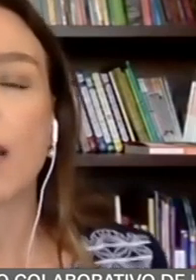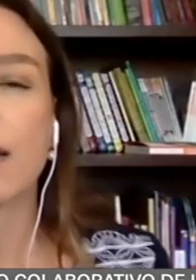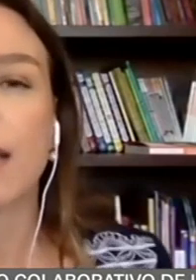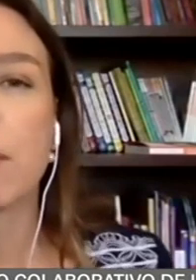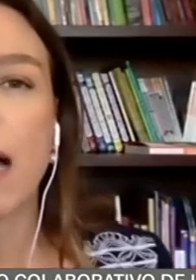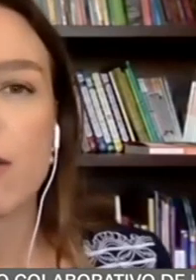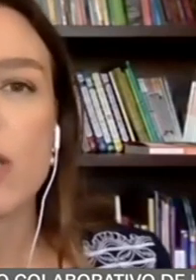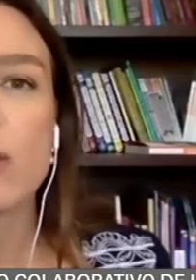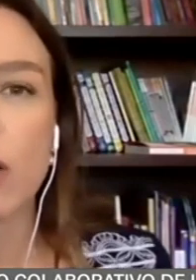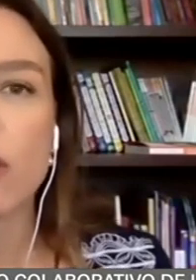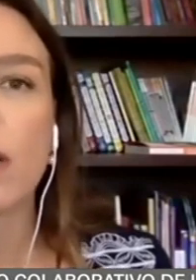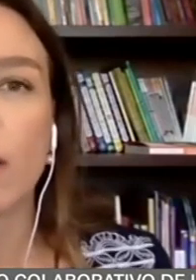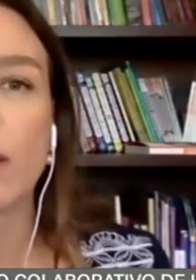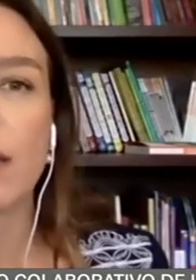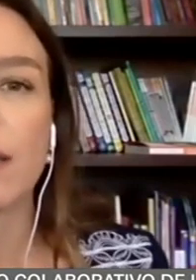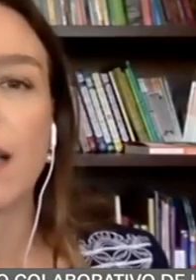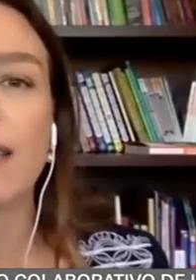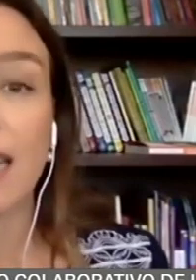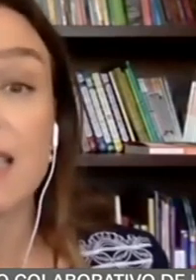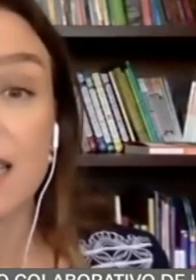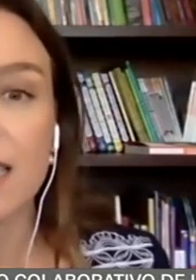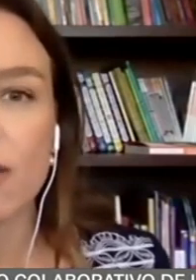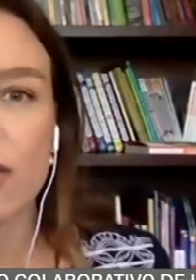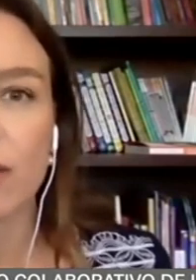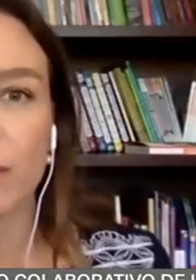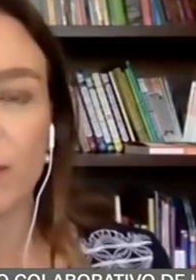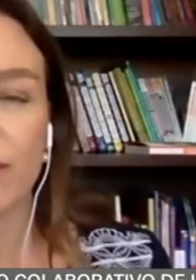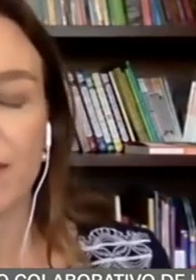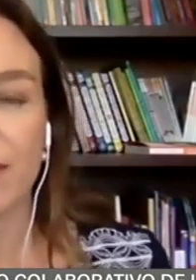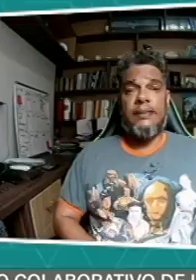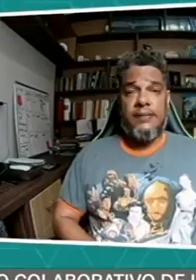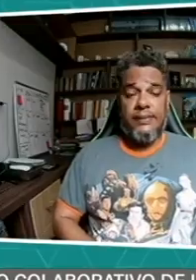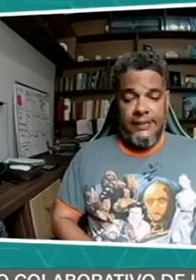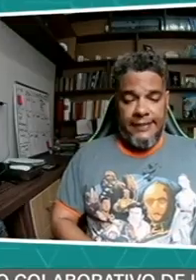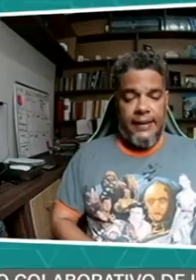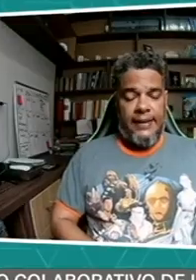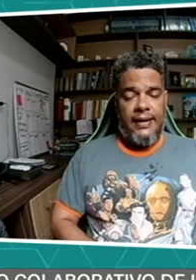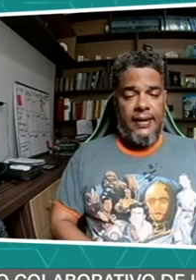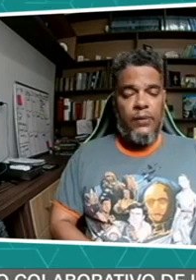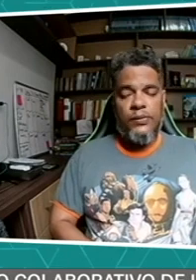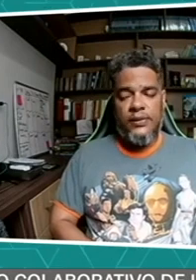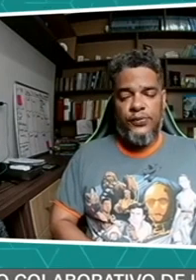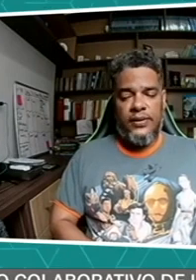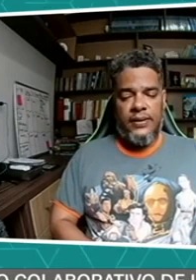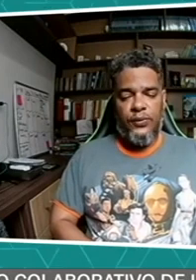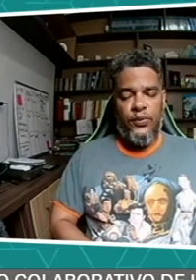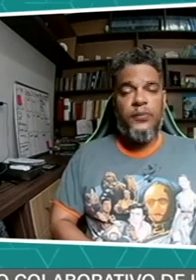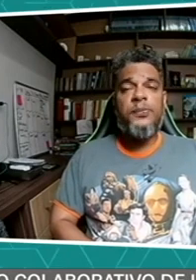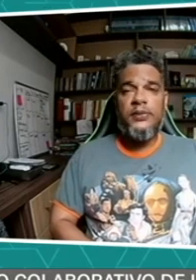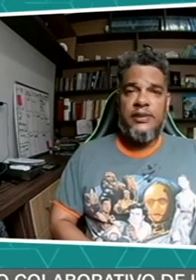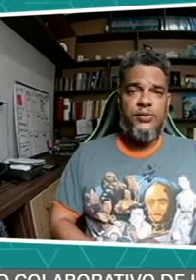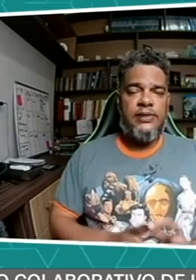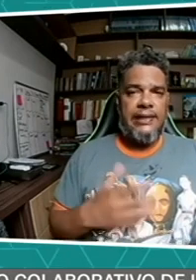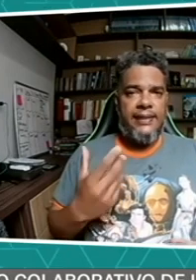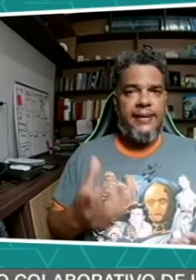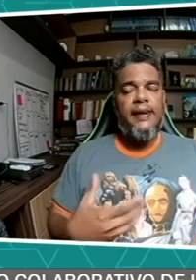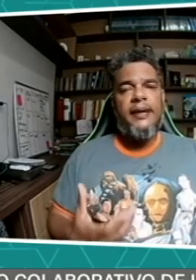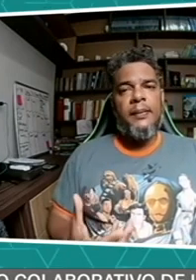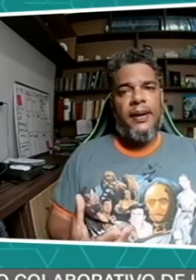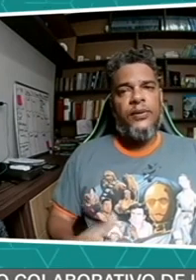a par disso, acha que é interessante? Sim, inclusive houve alguns projetos de lei para tornar